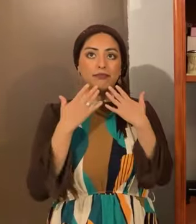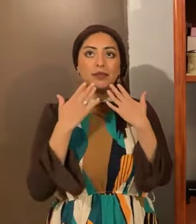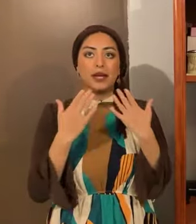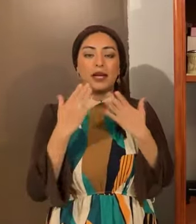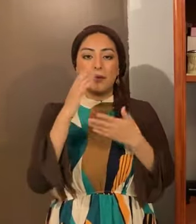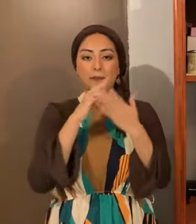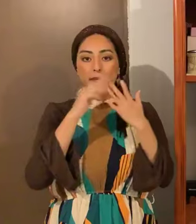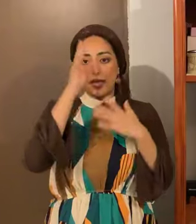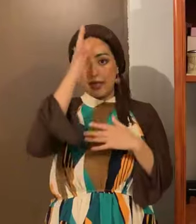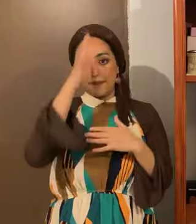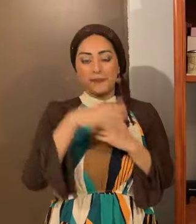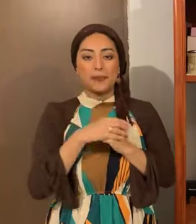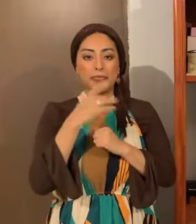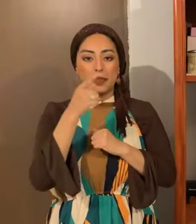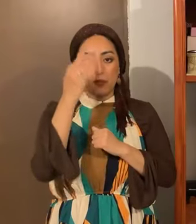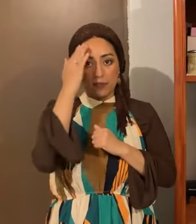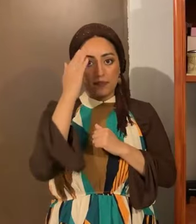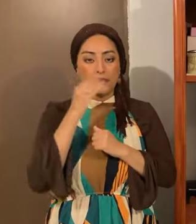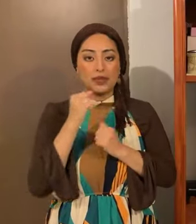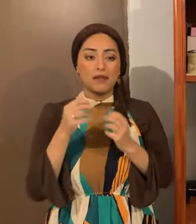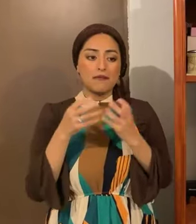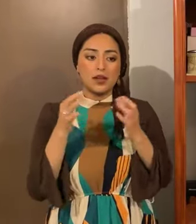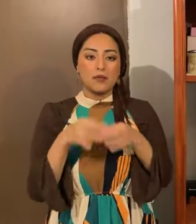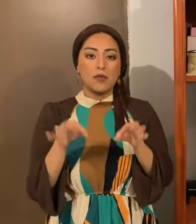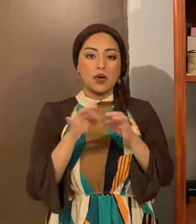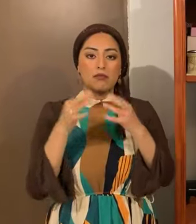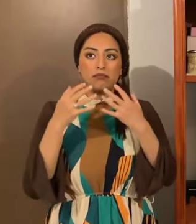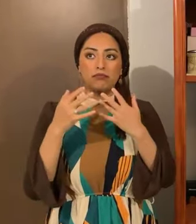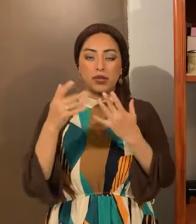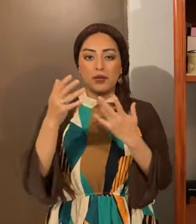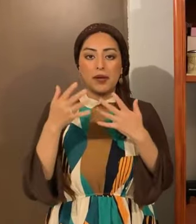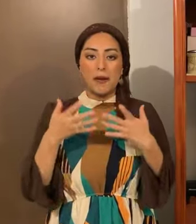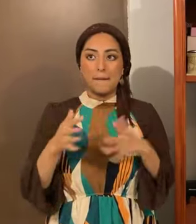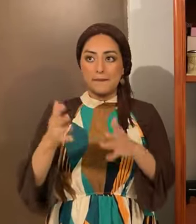Eterno. Ustedes saben que es muy importante la exaltación,